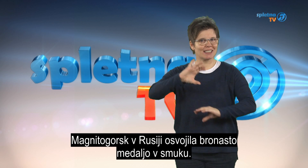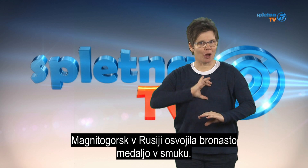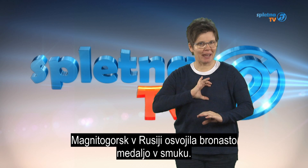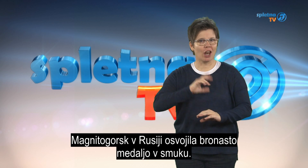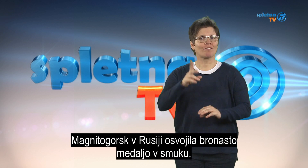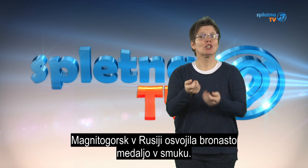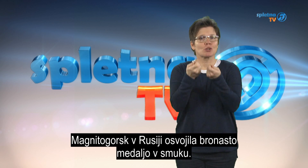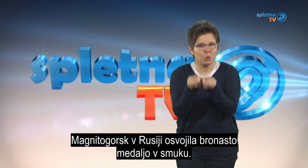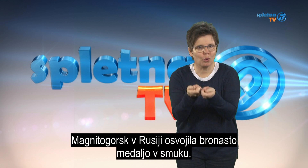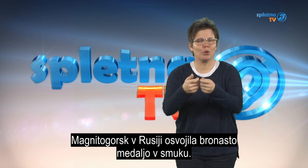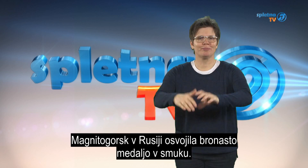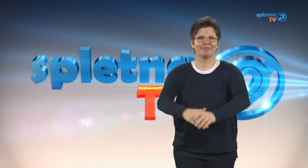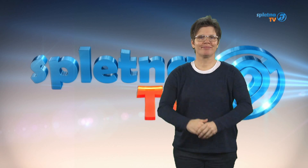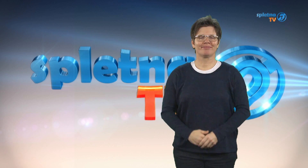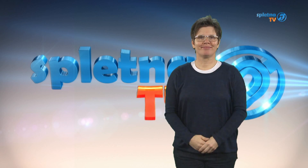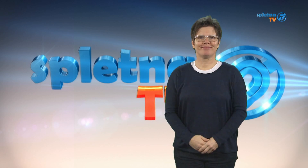bronasto medaljo v smuku.